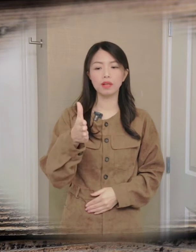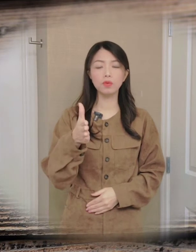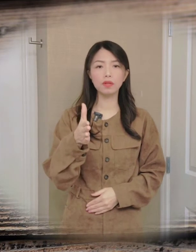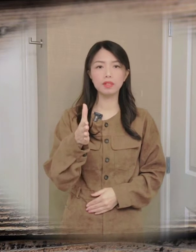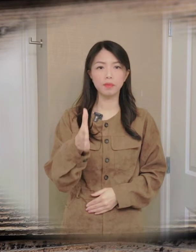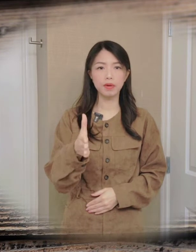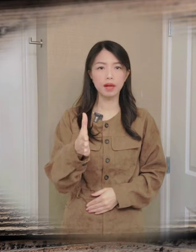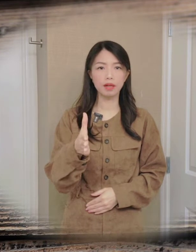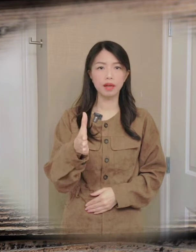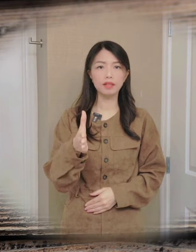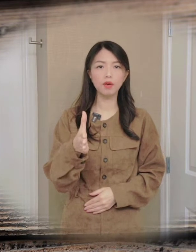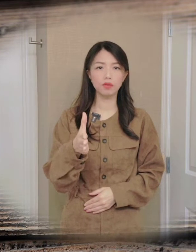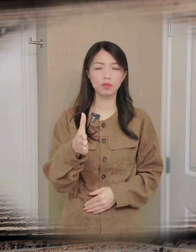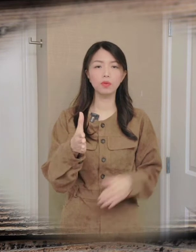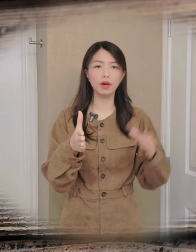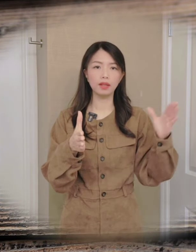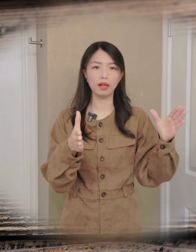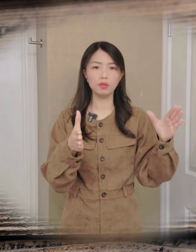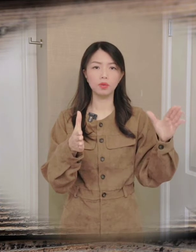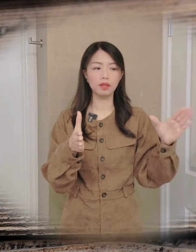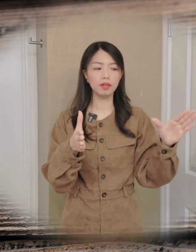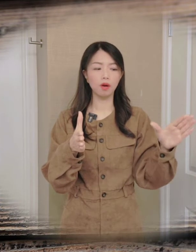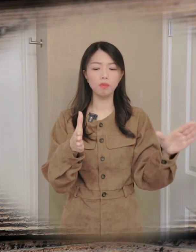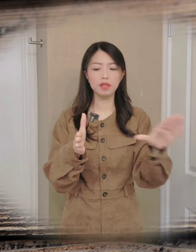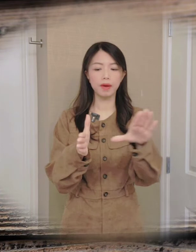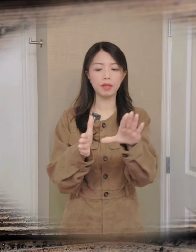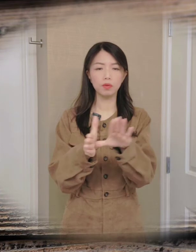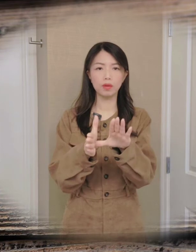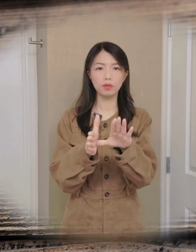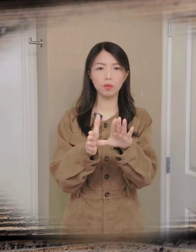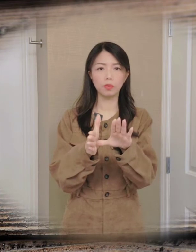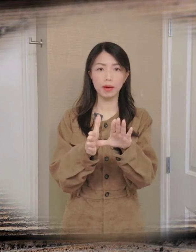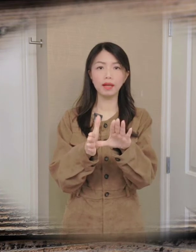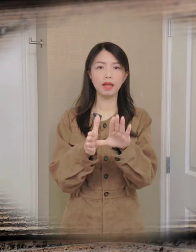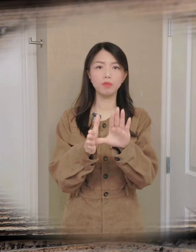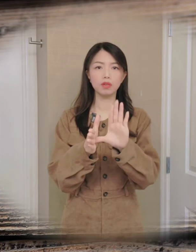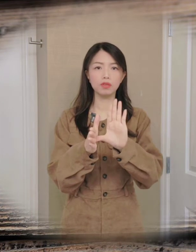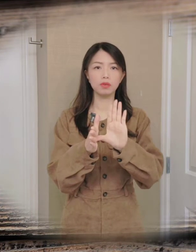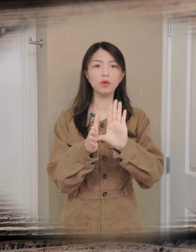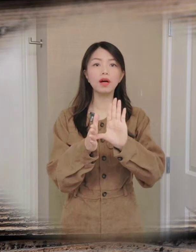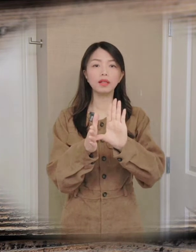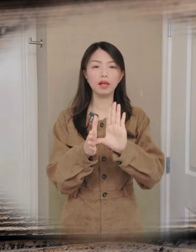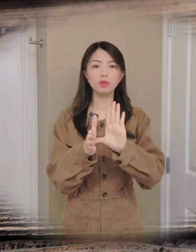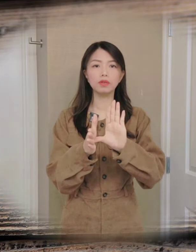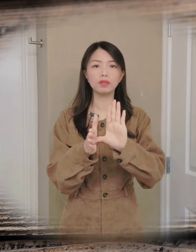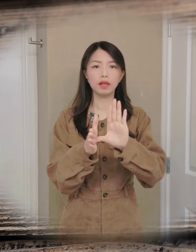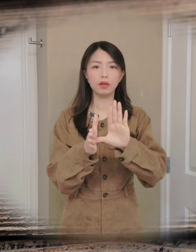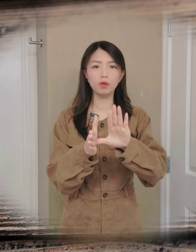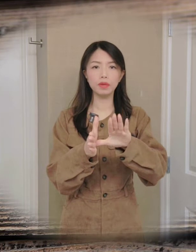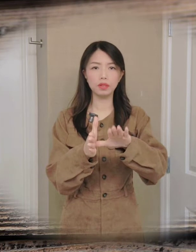왼손이 이렇게 손끝이 앞을 향하게 세워주시고 다른 손은 엄지만 왼손 바닥에 붙여주시고 다른